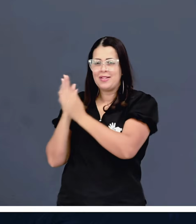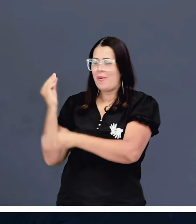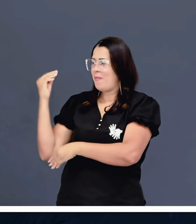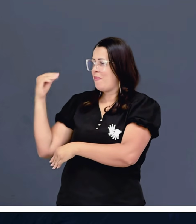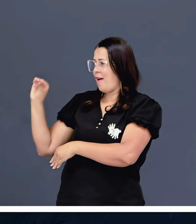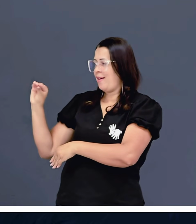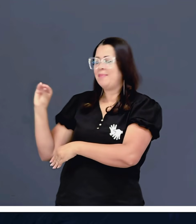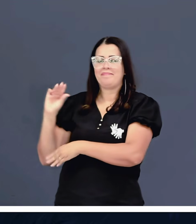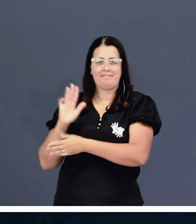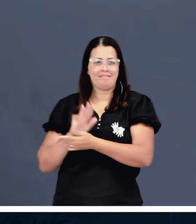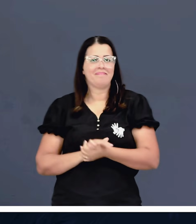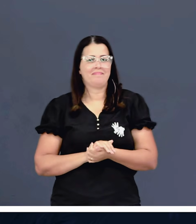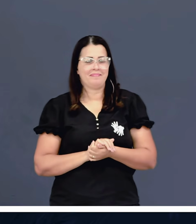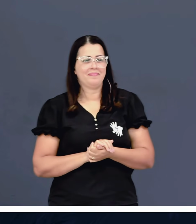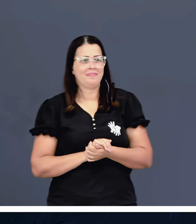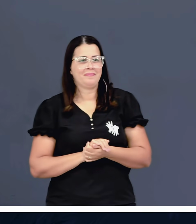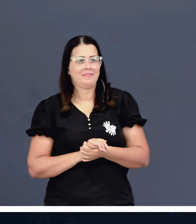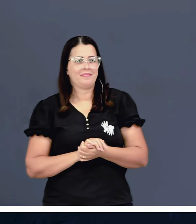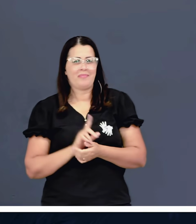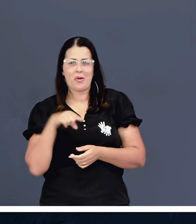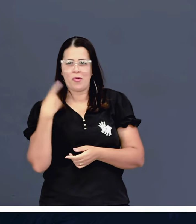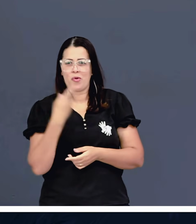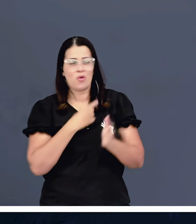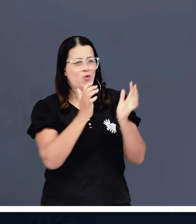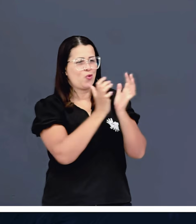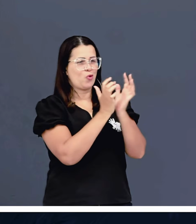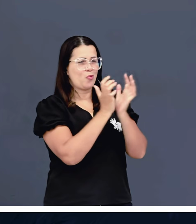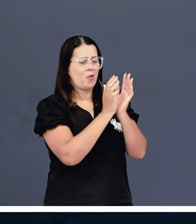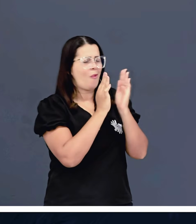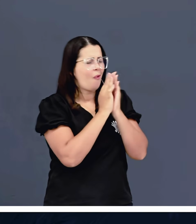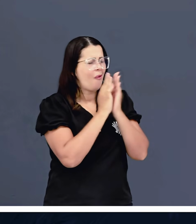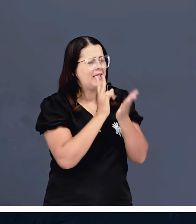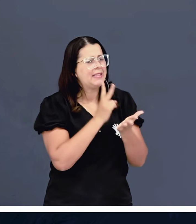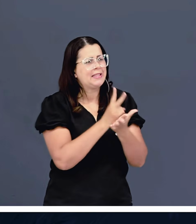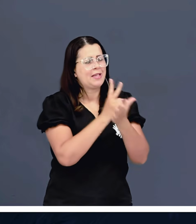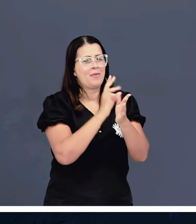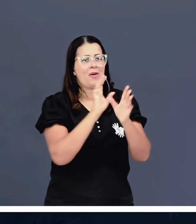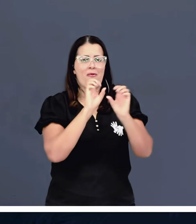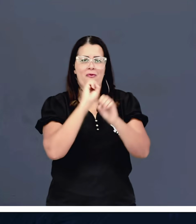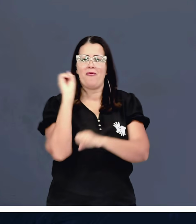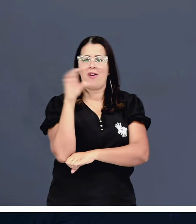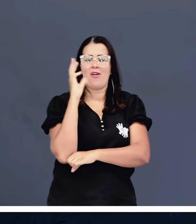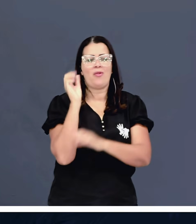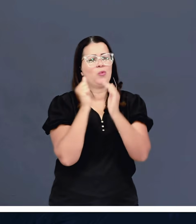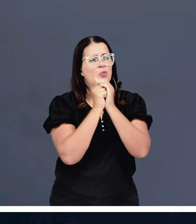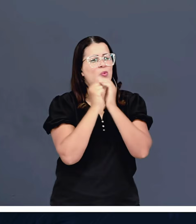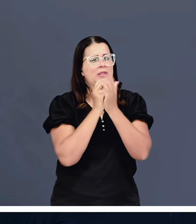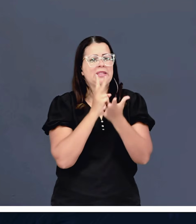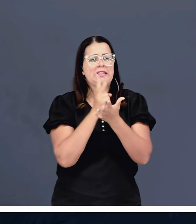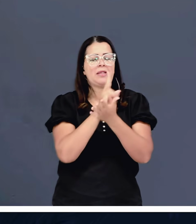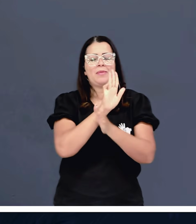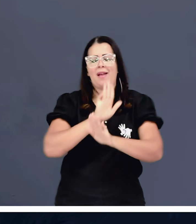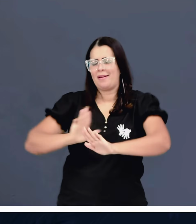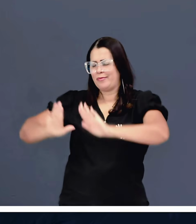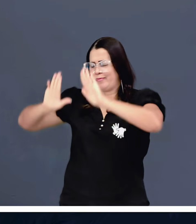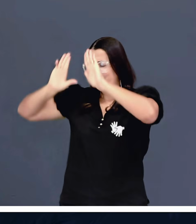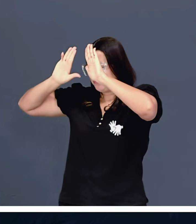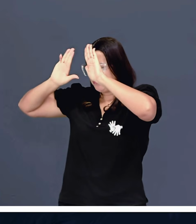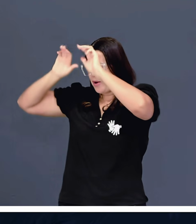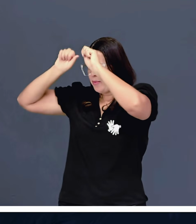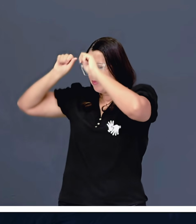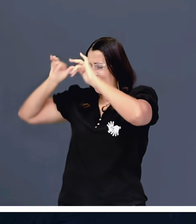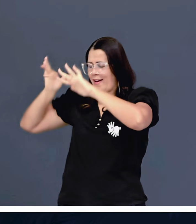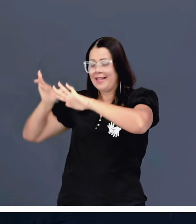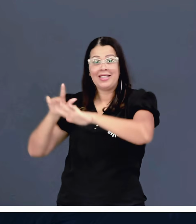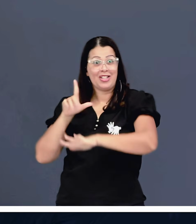pedido. Reiteradamente, o nosso grupo de intercessão, que é o Farol de Oração, sempre está ali, de mãos estendidas.